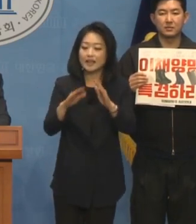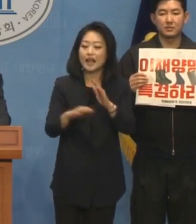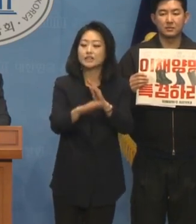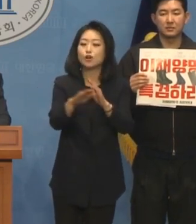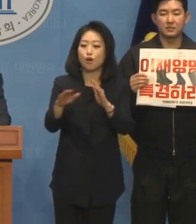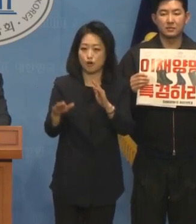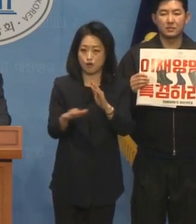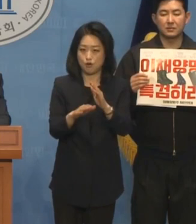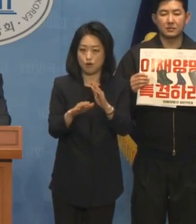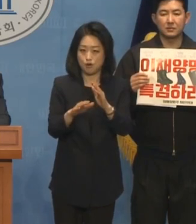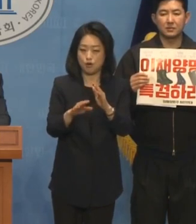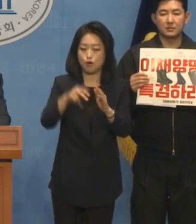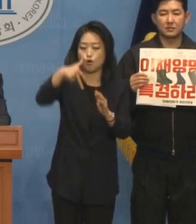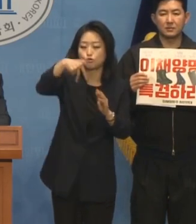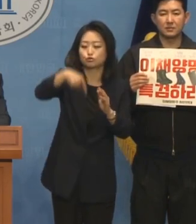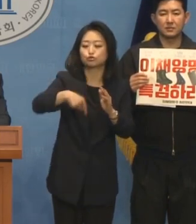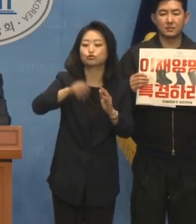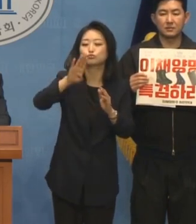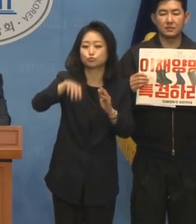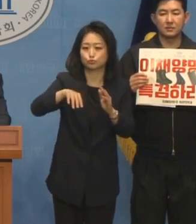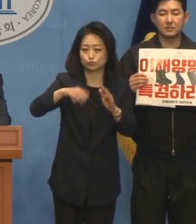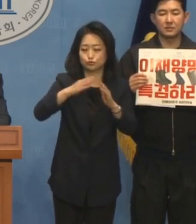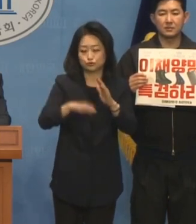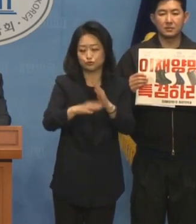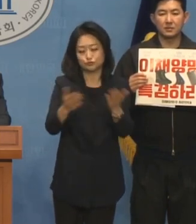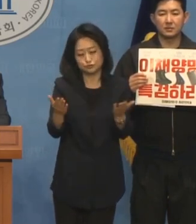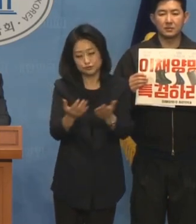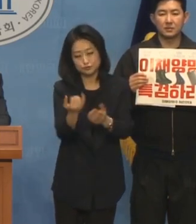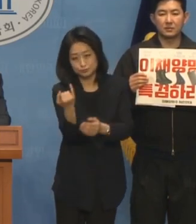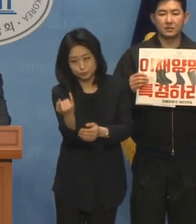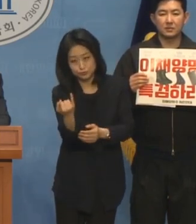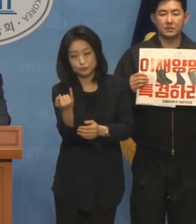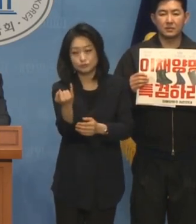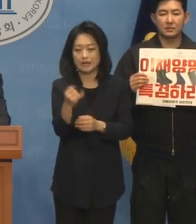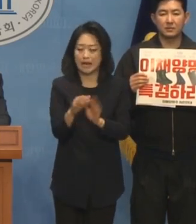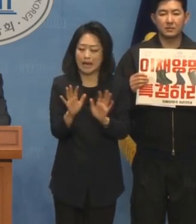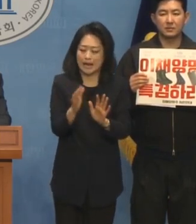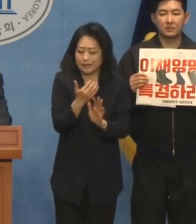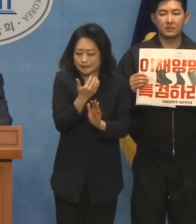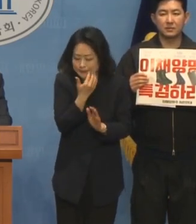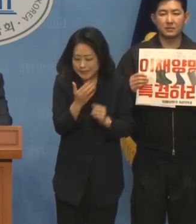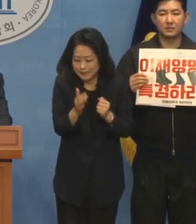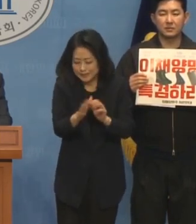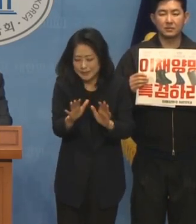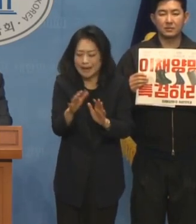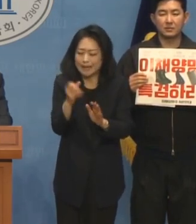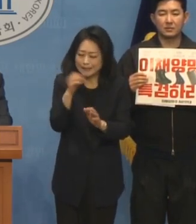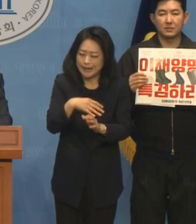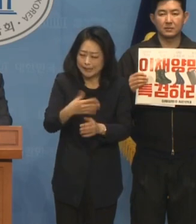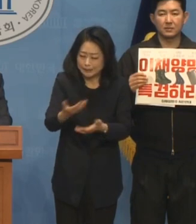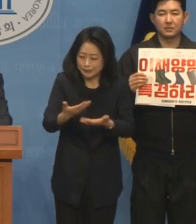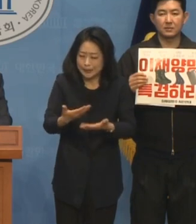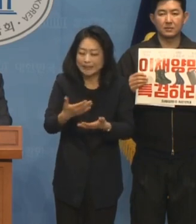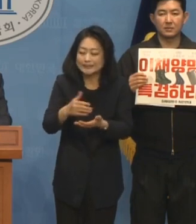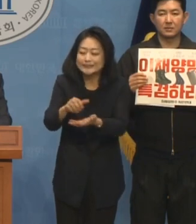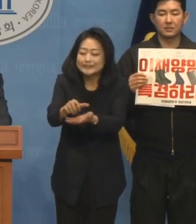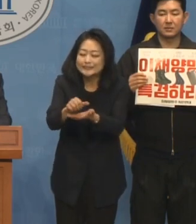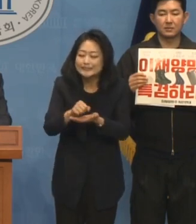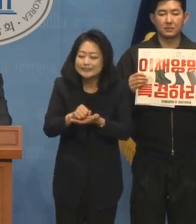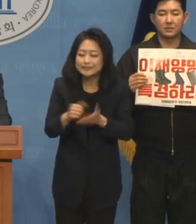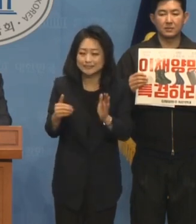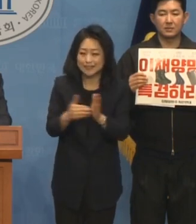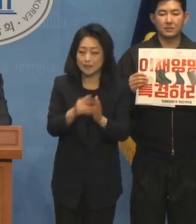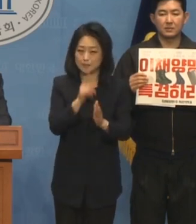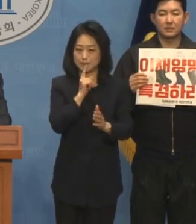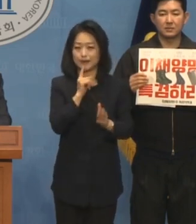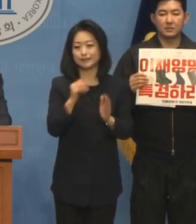빚대 평범한 주부가 민망해 받은 것이라는 주장을 한 것으로 보도됐습니다 이번